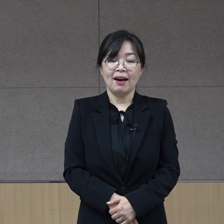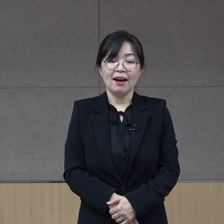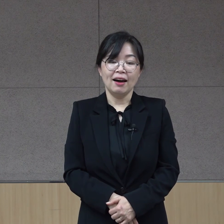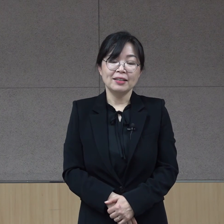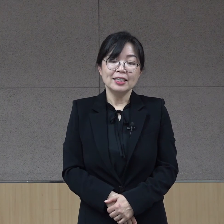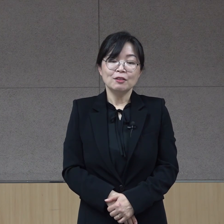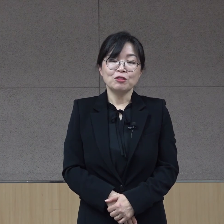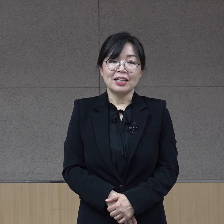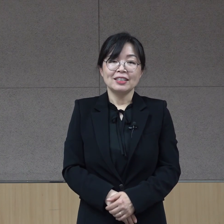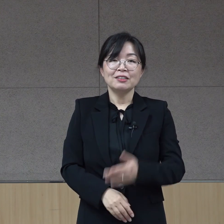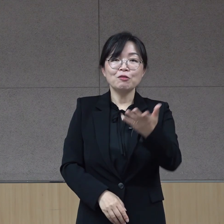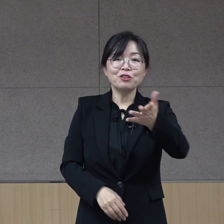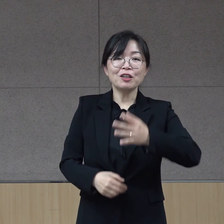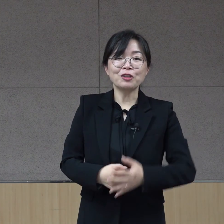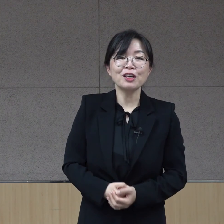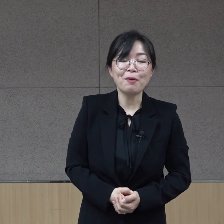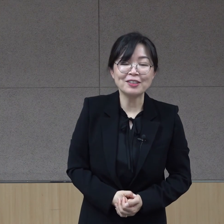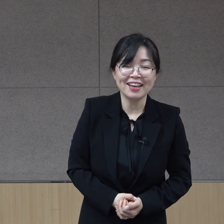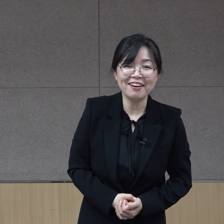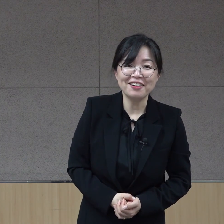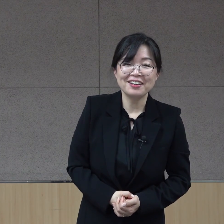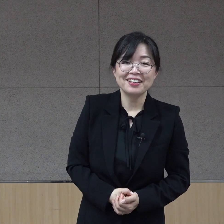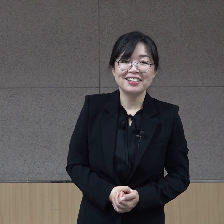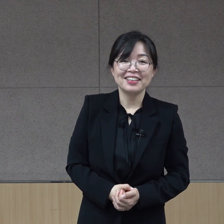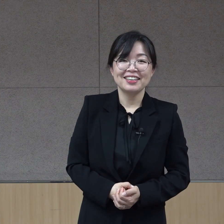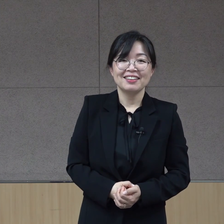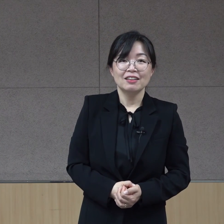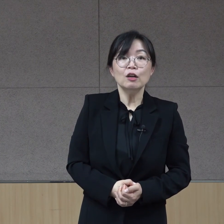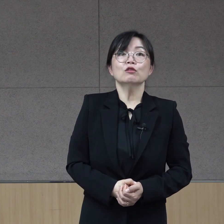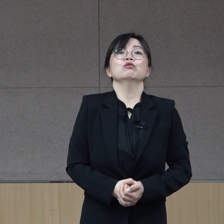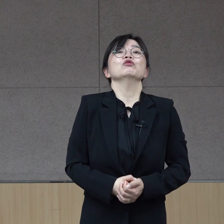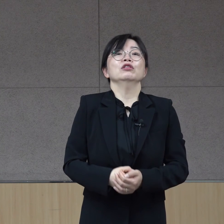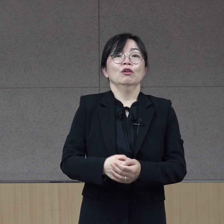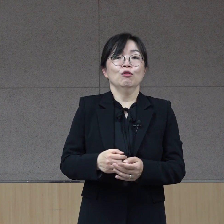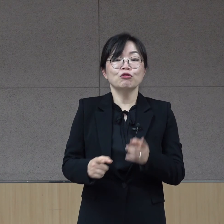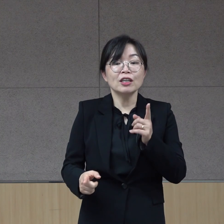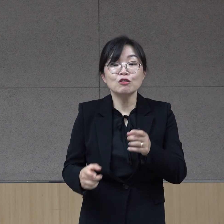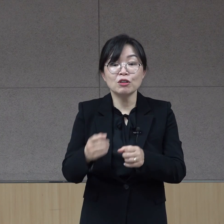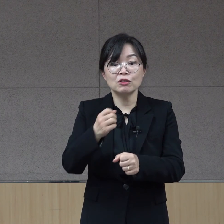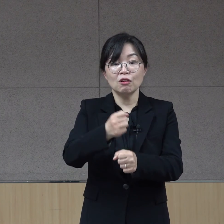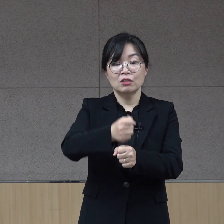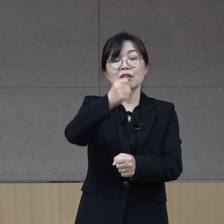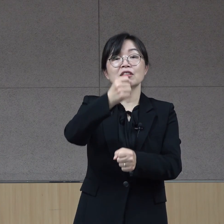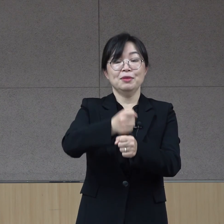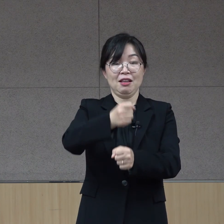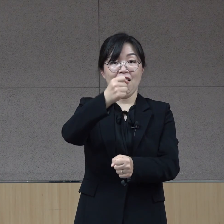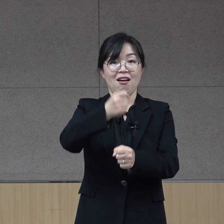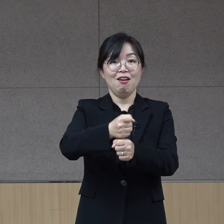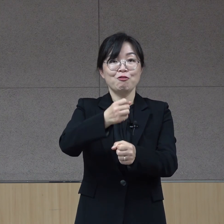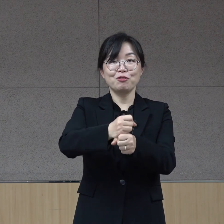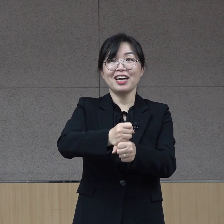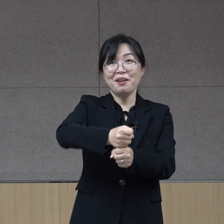우산입니다. 우산. 선생님 우산 어떻게 펴세요? 그렇죠. 우산의 수는요 이렇게 씁니다. 우산을